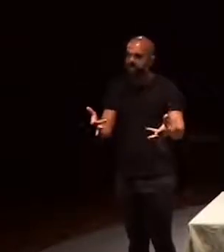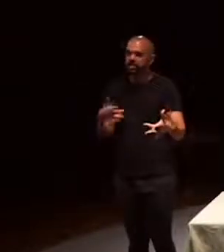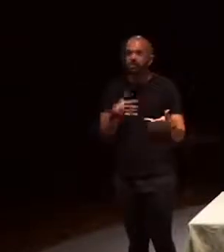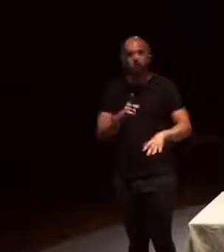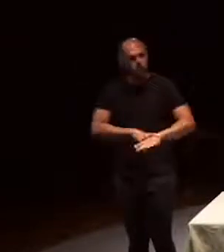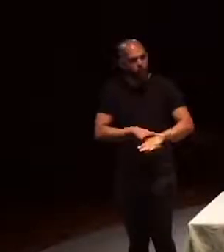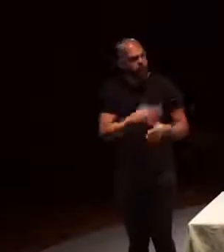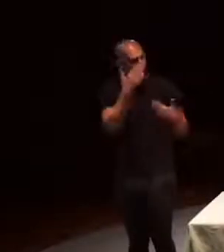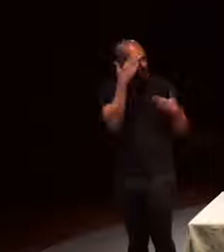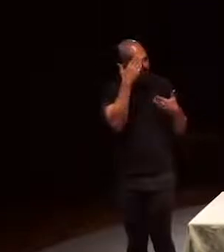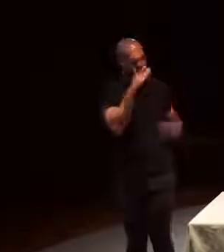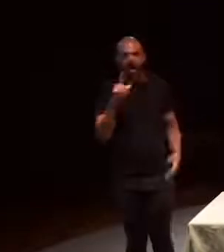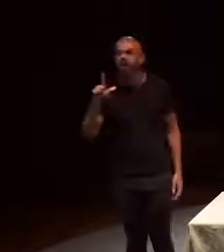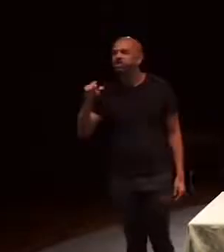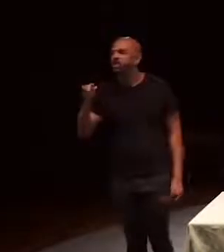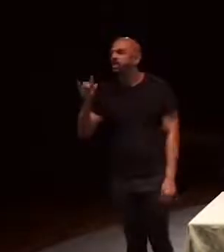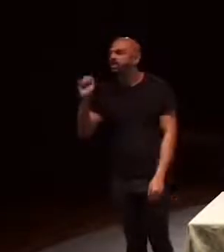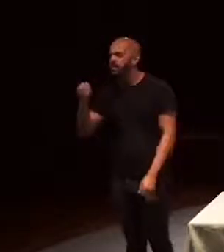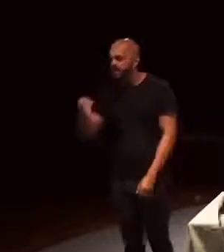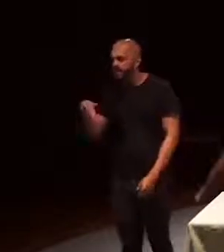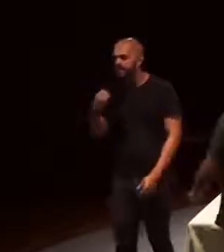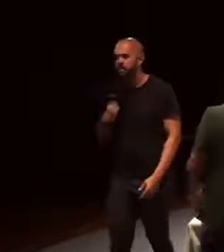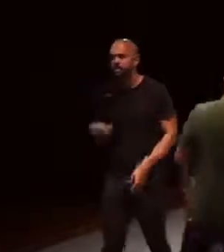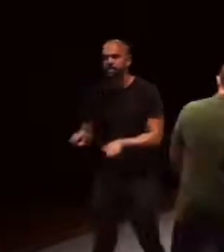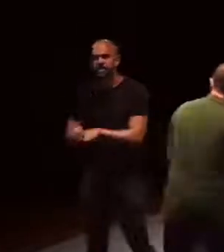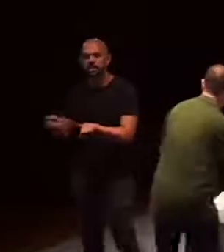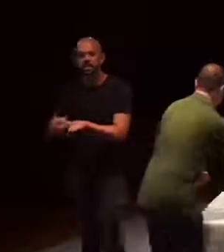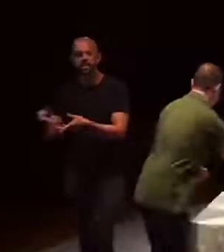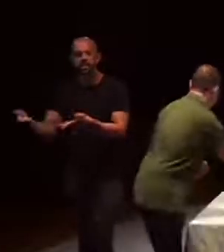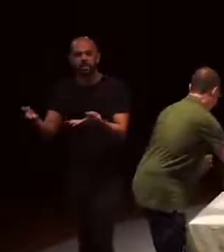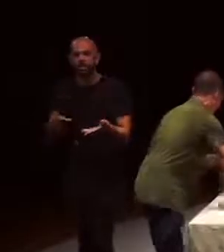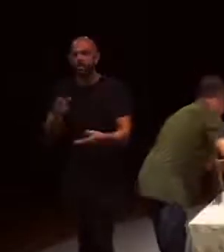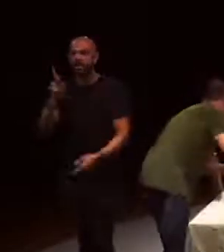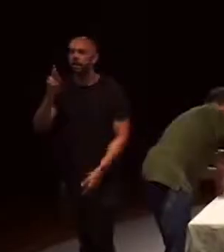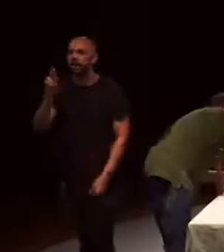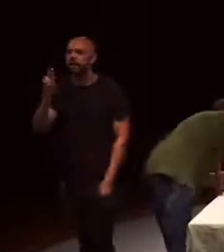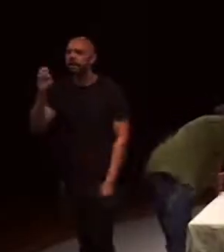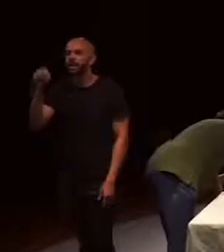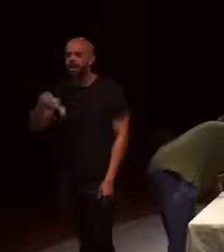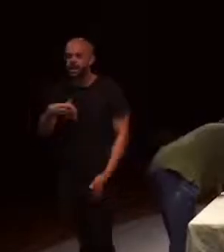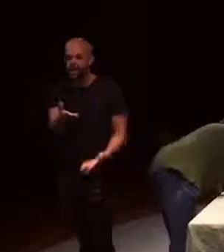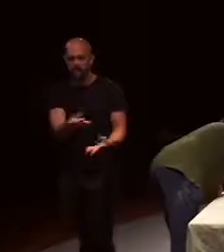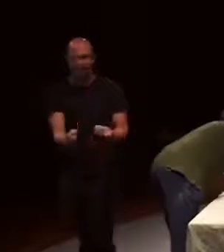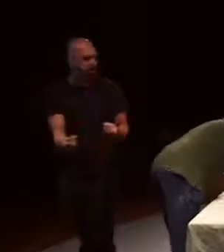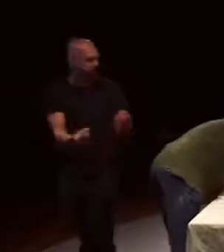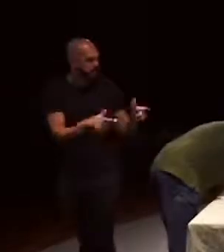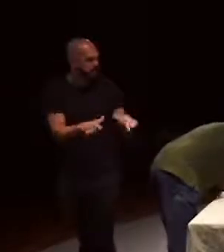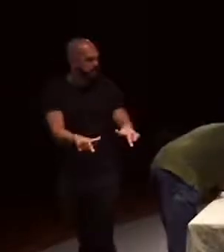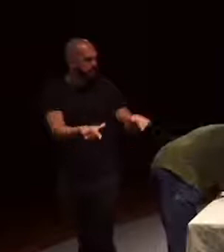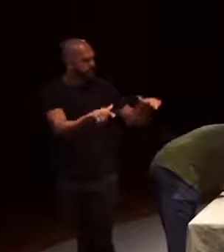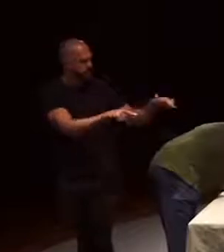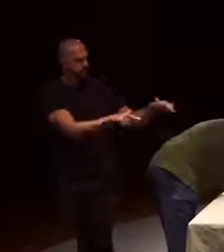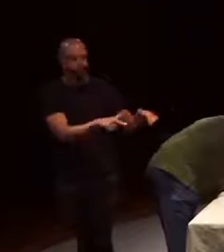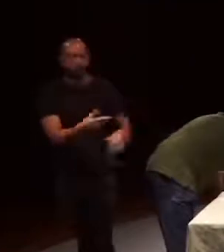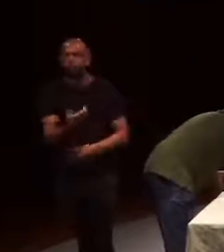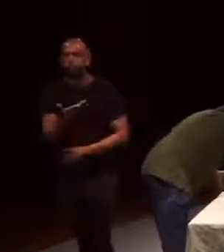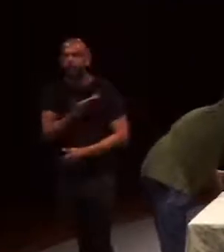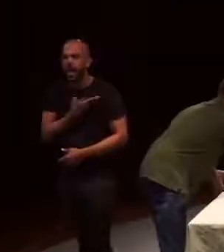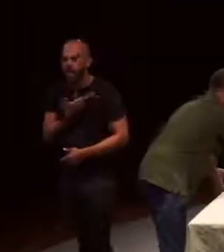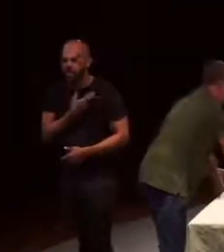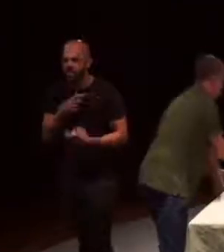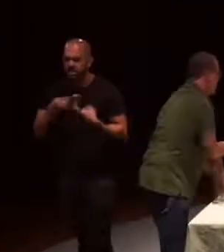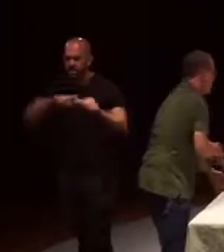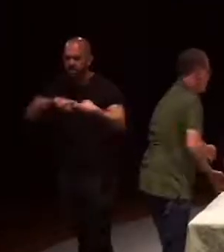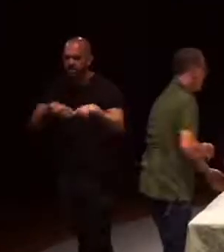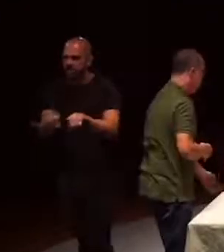momento aqui. Muito obrigada, Lília, a tua presença. Ia chamar o Renan para entregar aqui ao nosso querido Egmar, já parceiro com a gente, né,